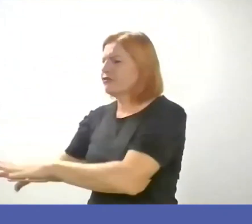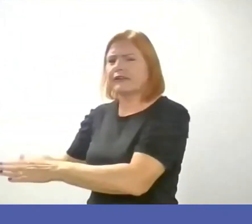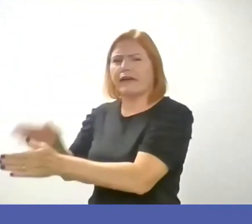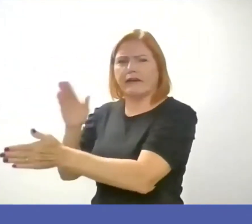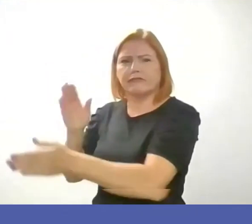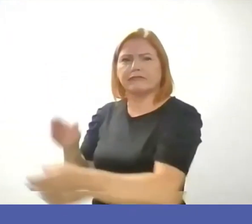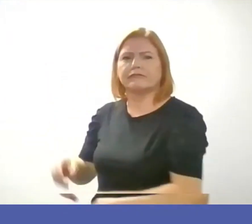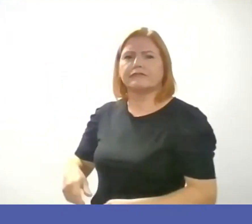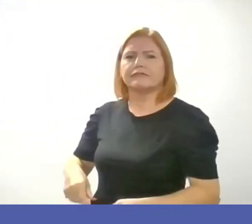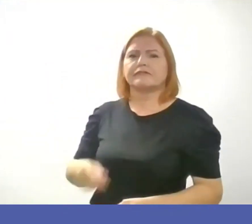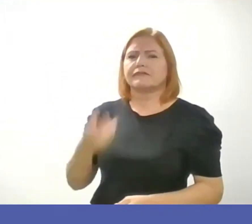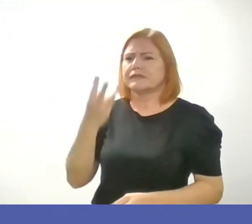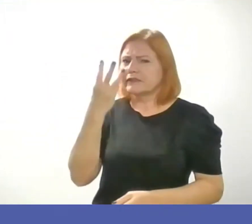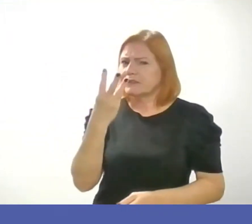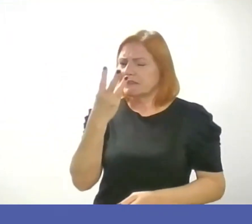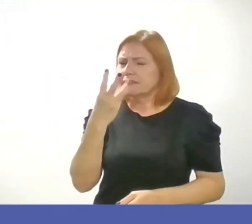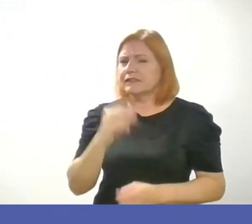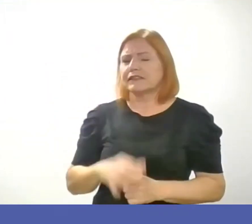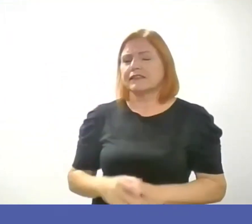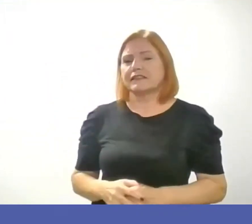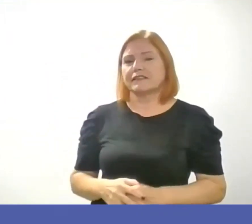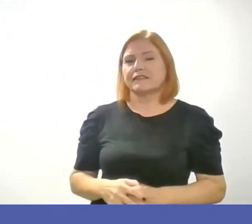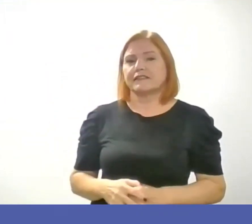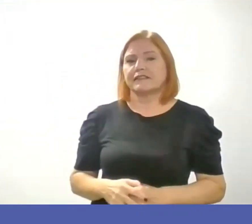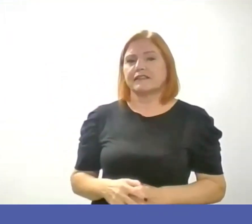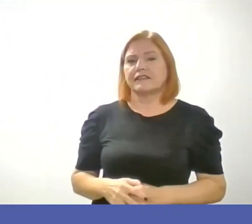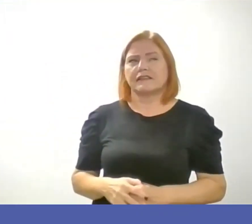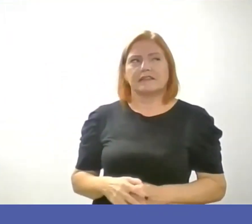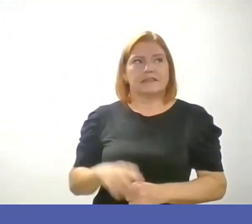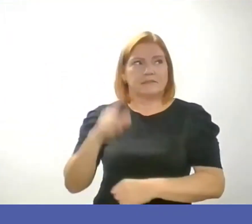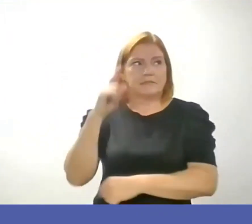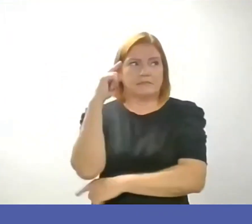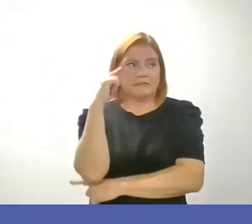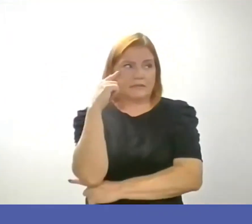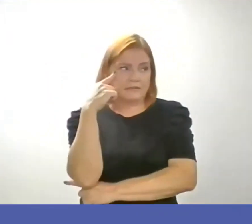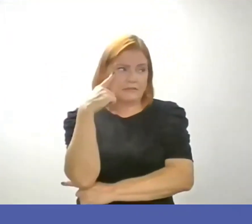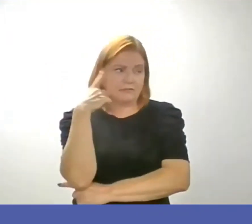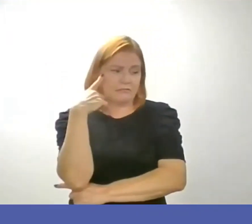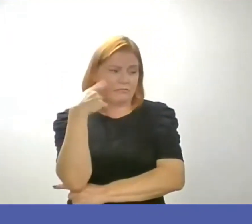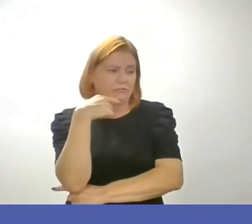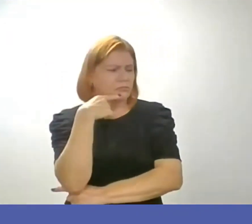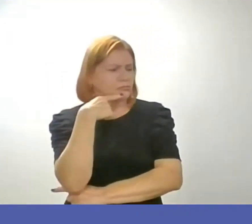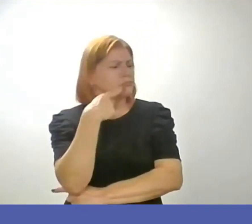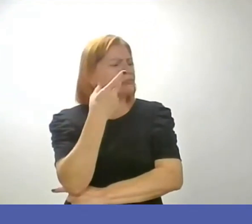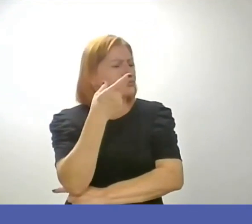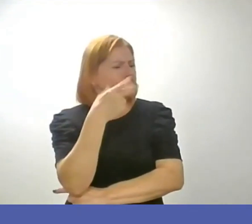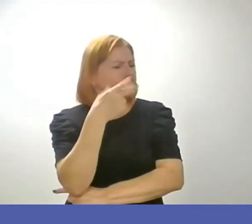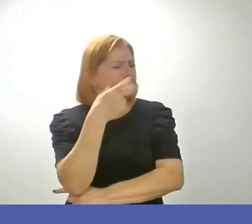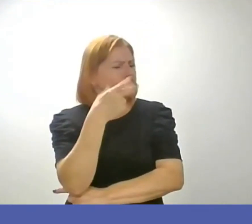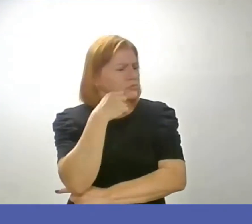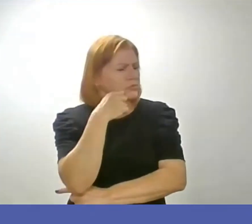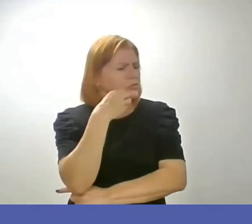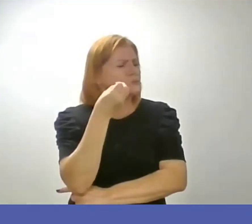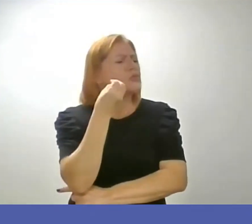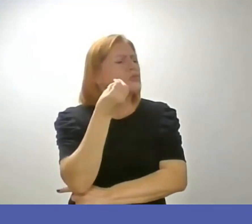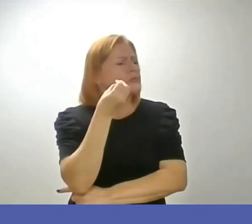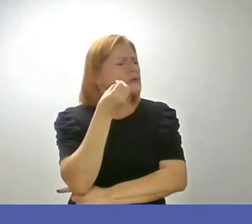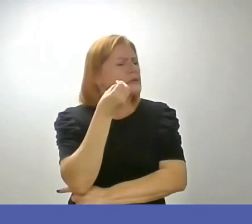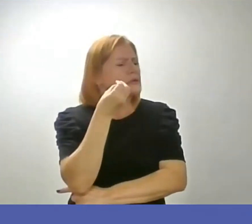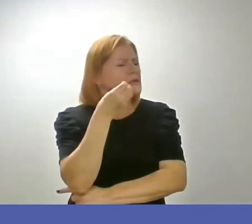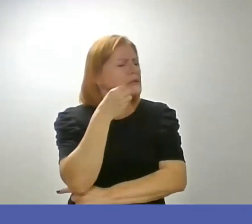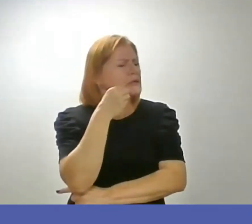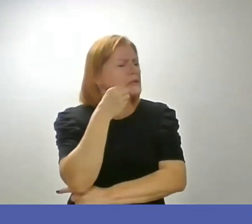Aí o cooperador pensou, o que leva esse jovem a passar por